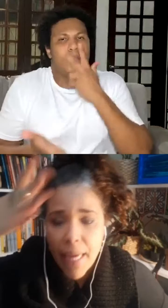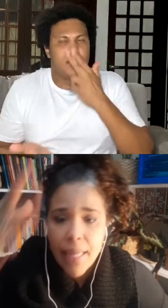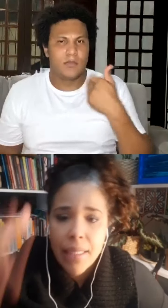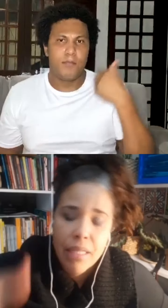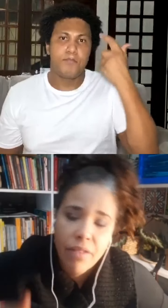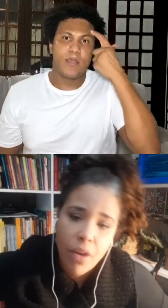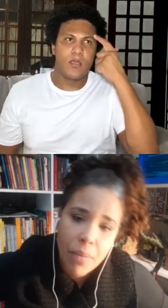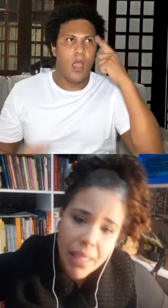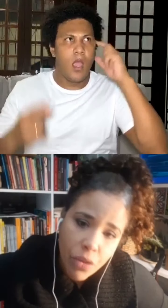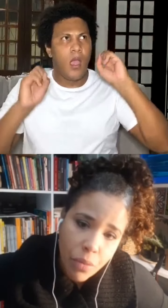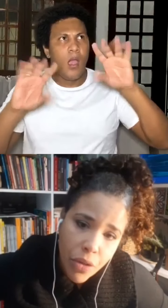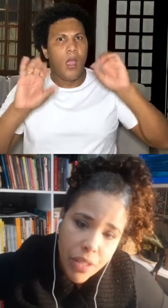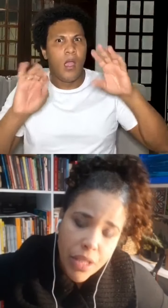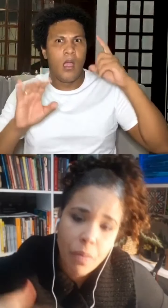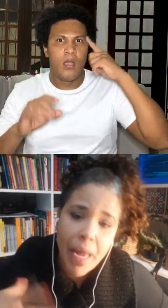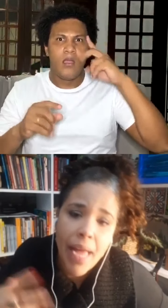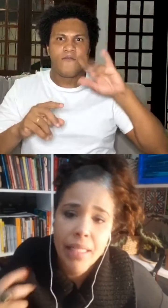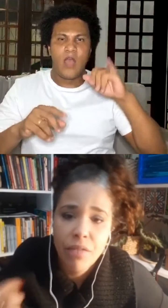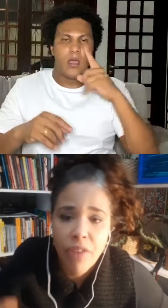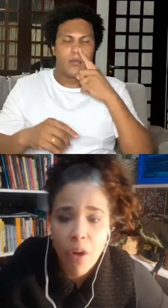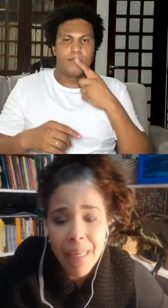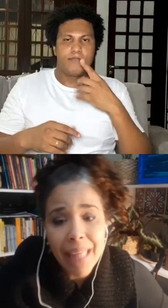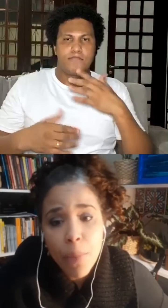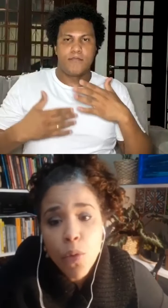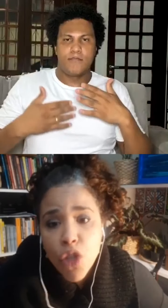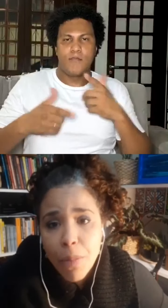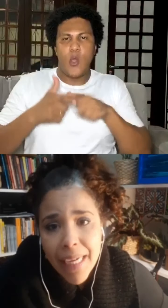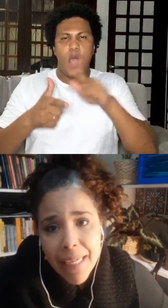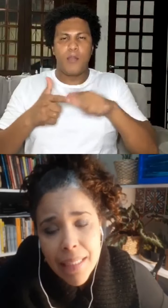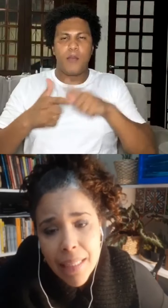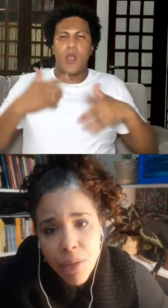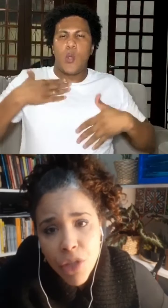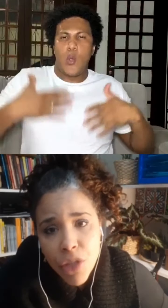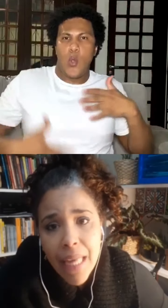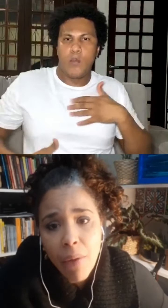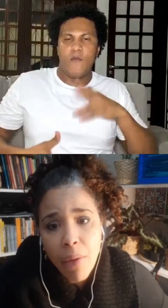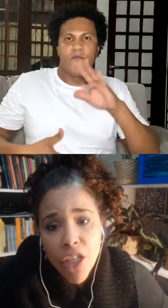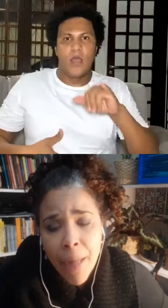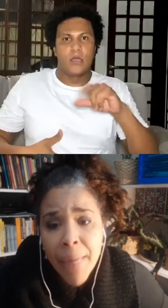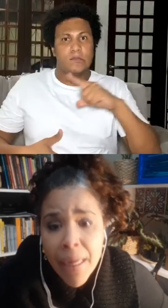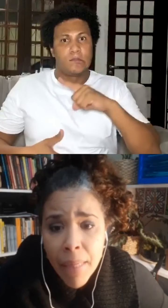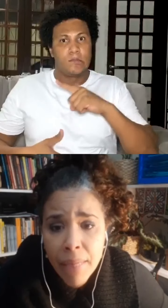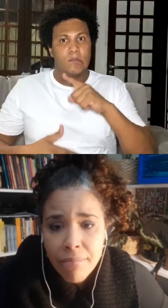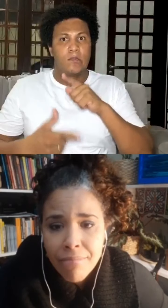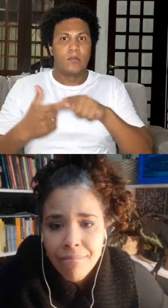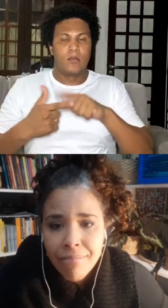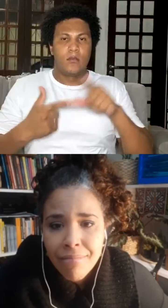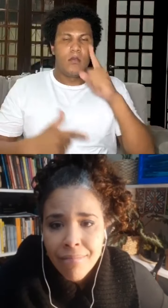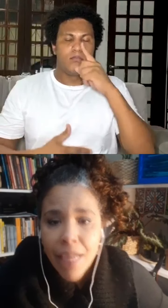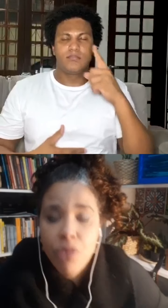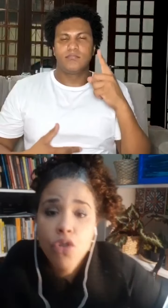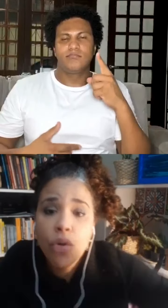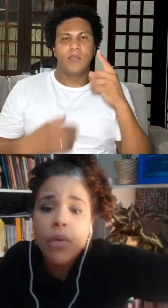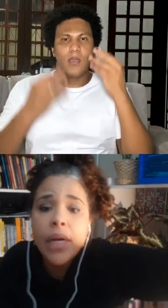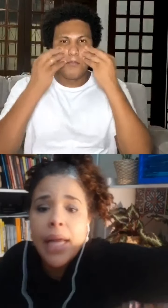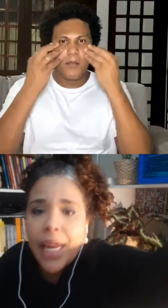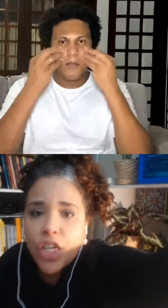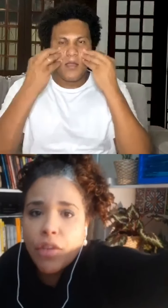cabeça, se vai aumentar a trombose nas pernas, se vai aumentar a multiplicação de células na mama. Eu